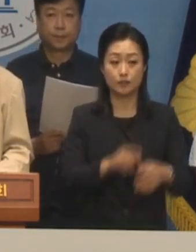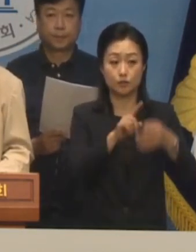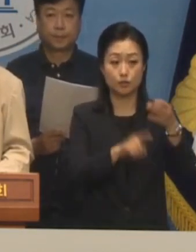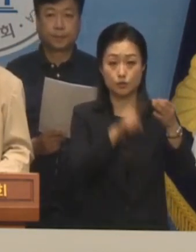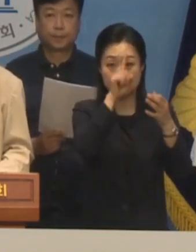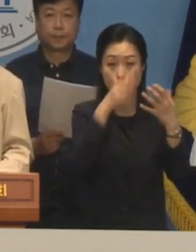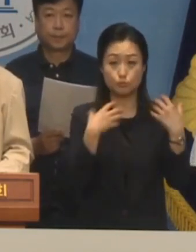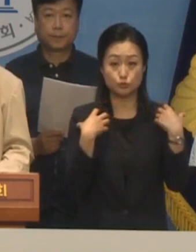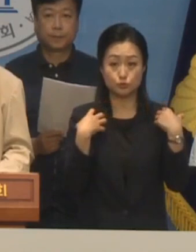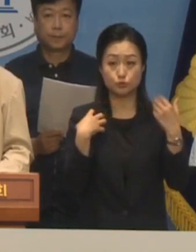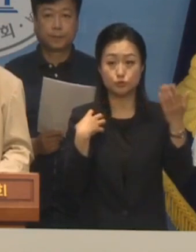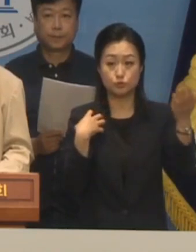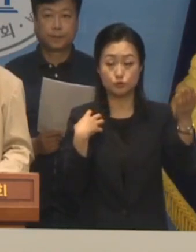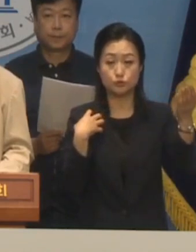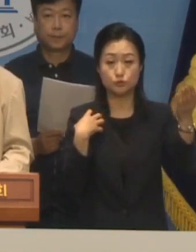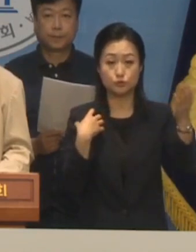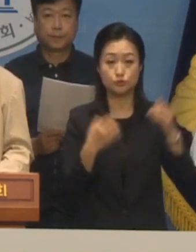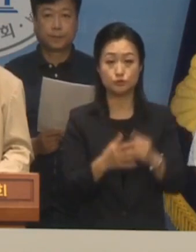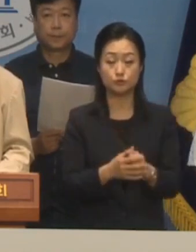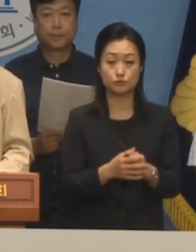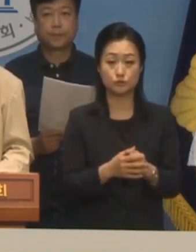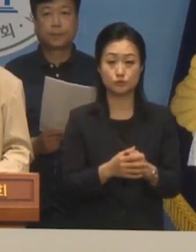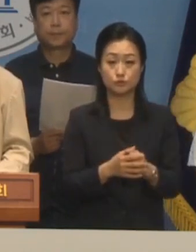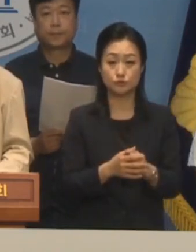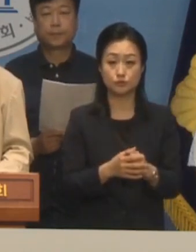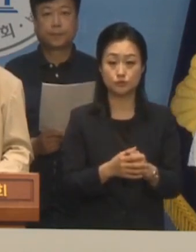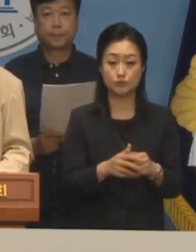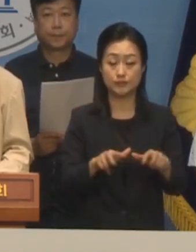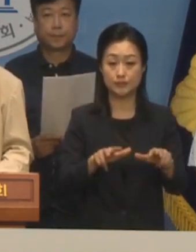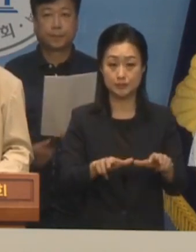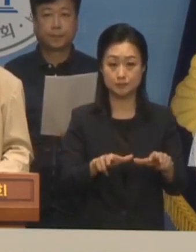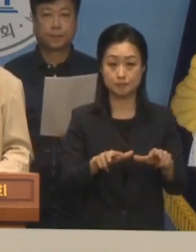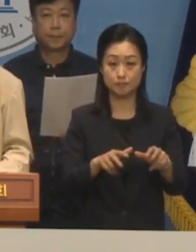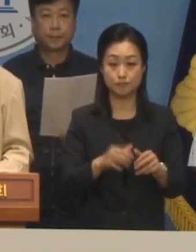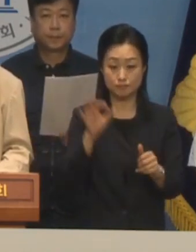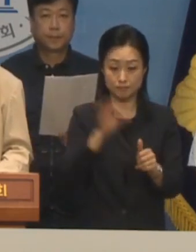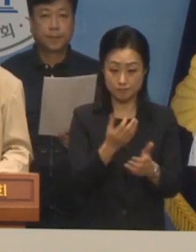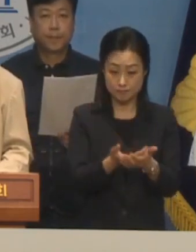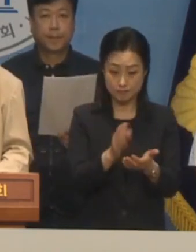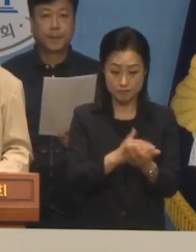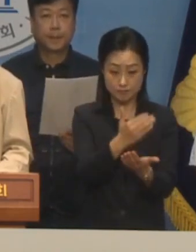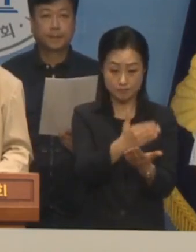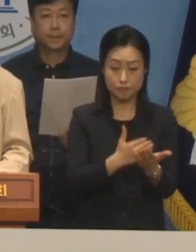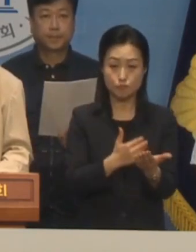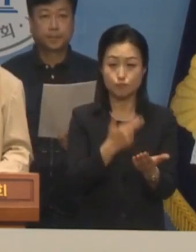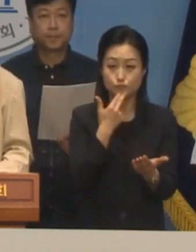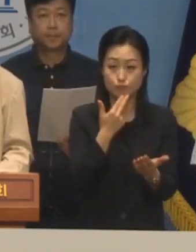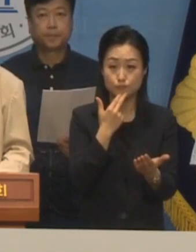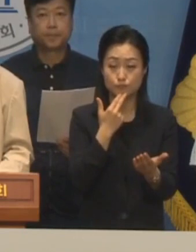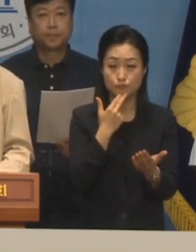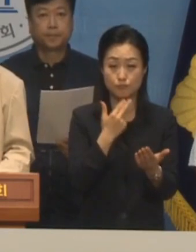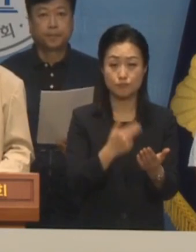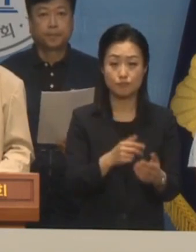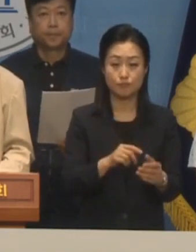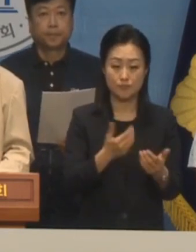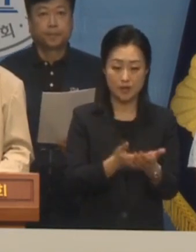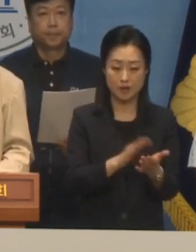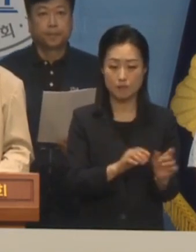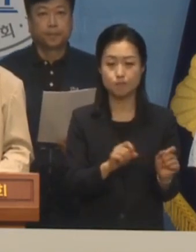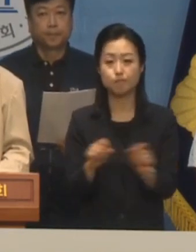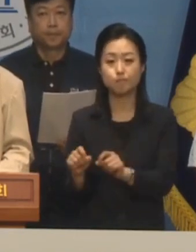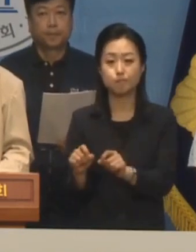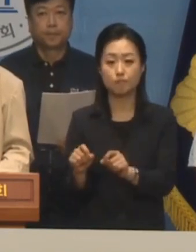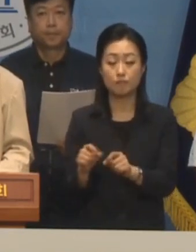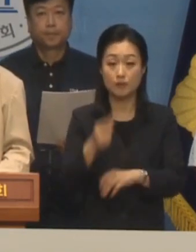윤석열 정부는 여전히 구조개혁안을 제출하지도 않고 국민연금 개혁을 늦추고 있습니다.